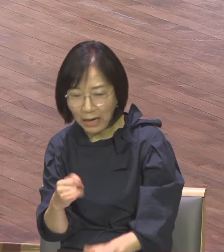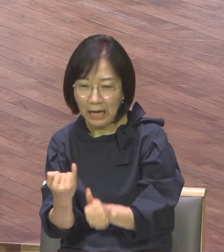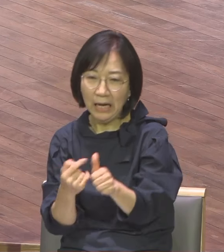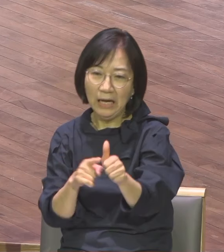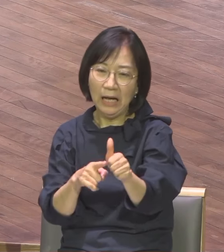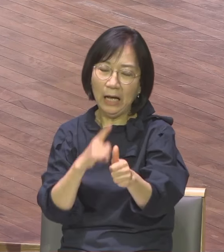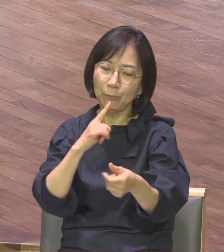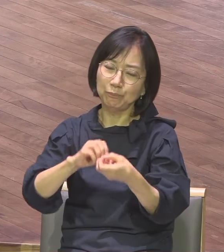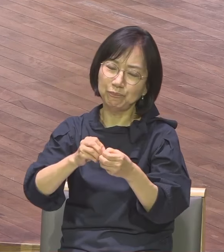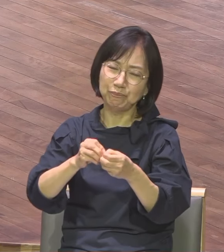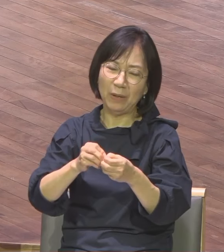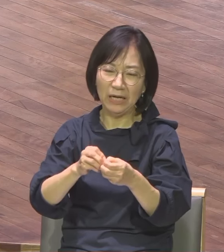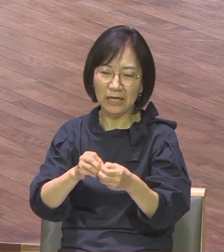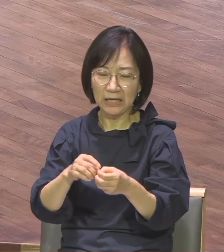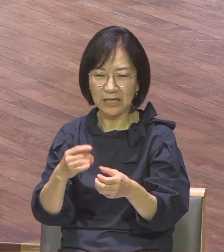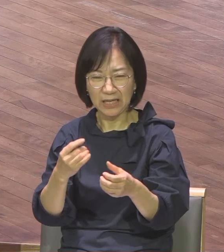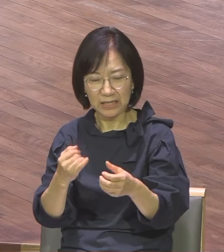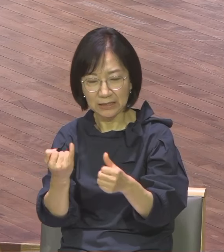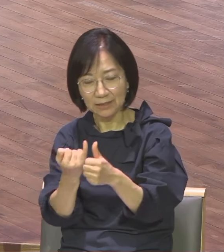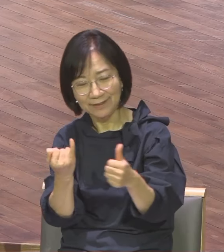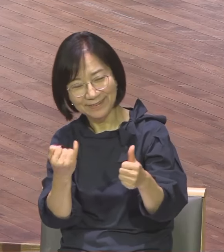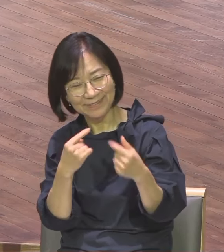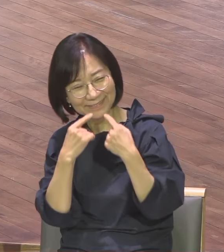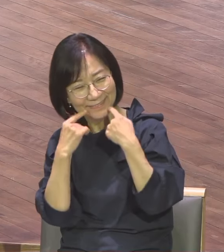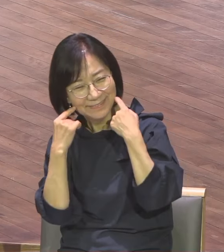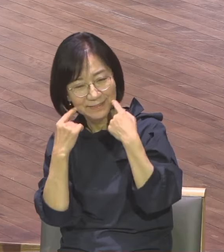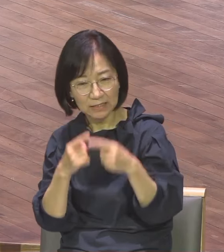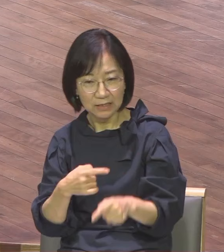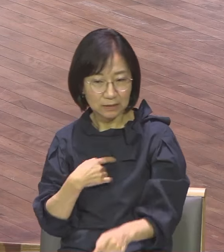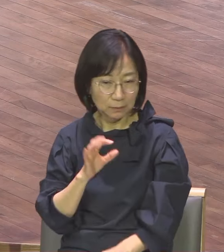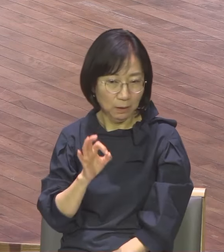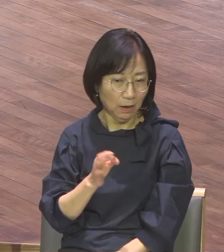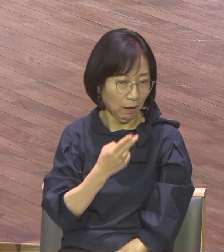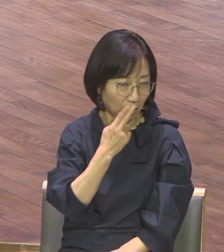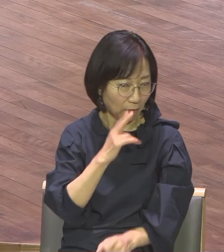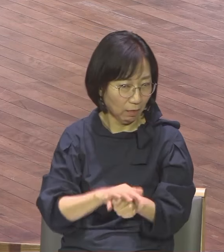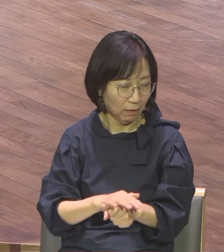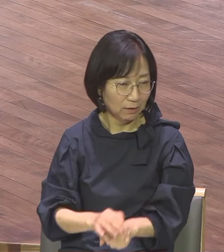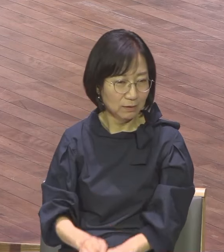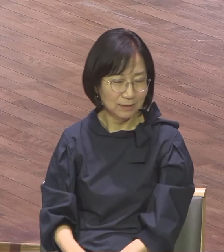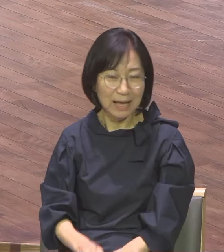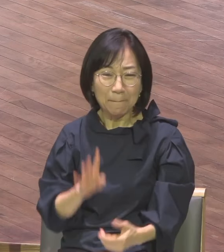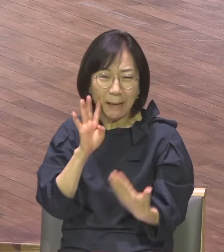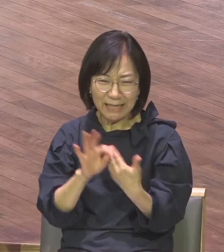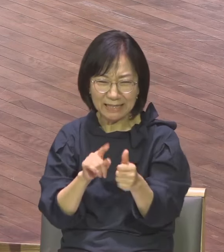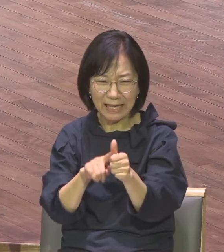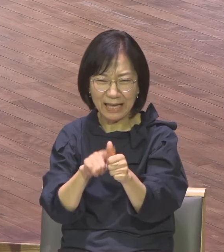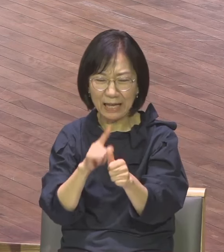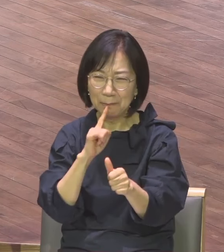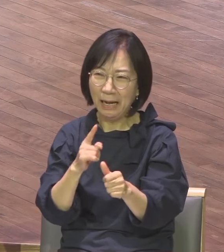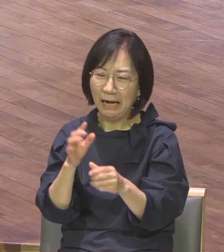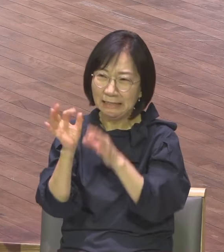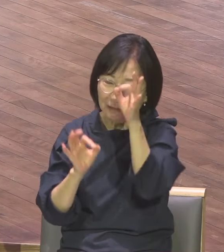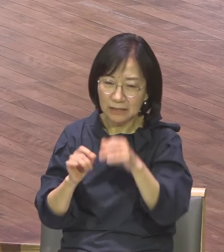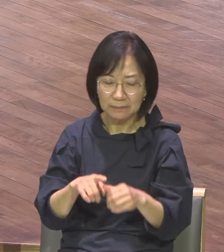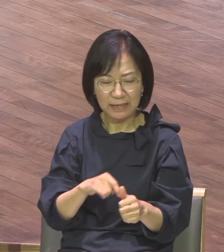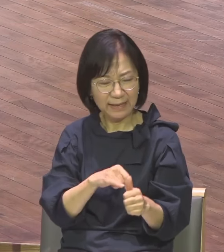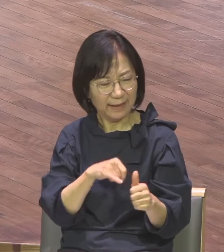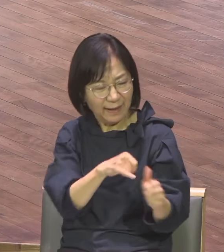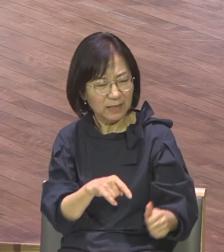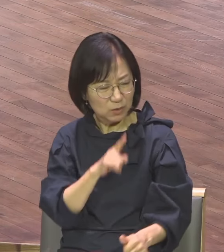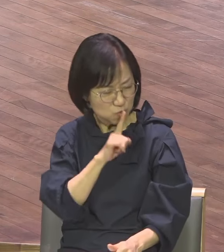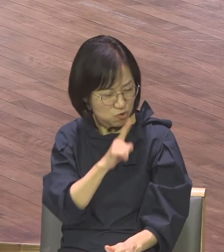소리를 하는데 그냥 옆에 웃고 있어요. 부인이 말도 안 소리를 하면 찌르든지 이게